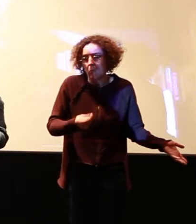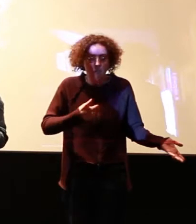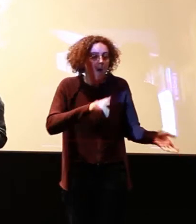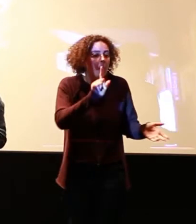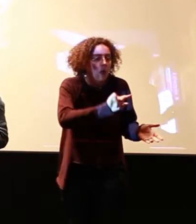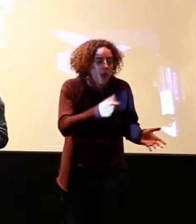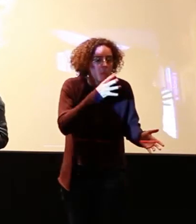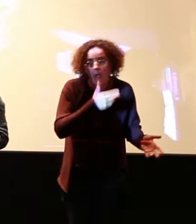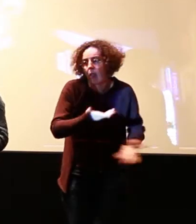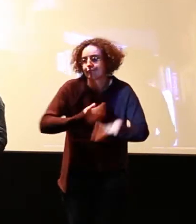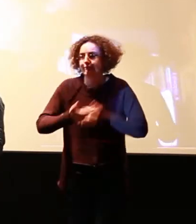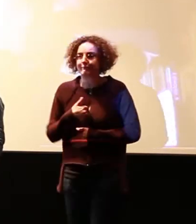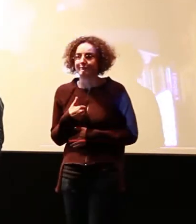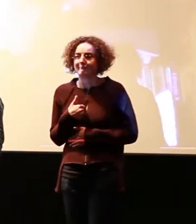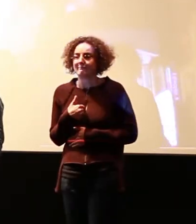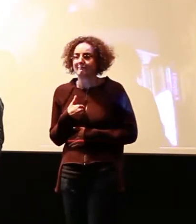Donc je suis